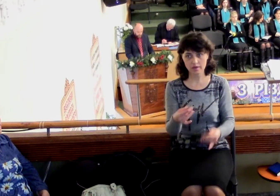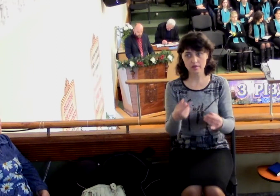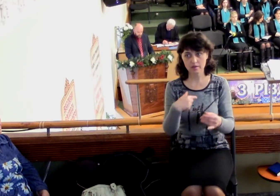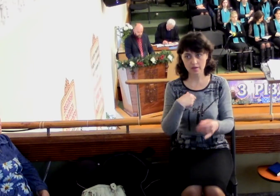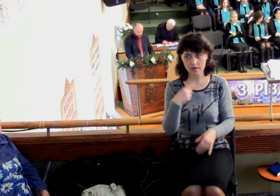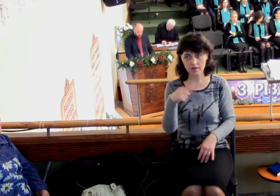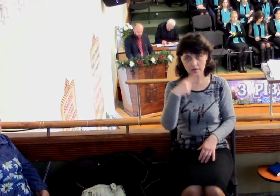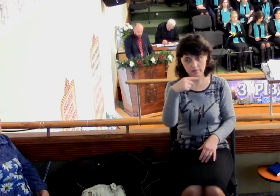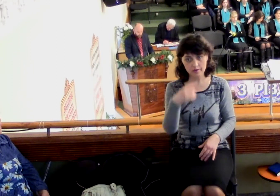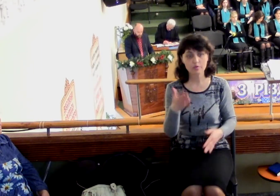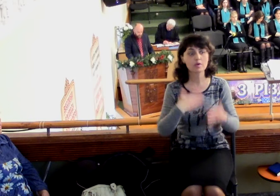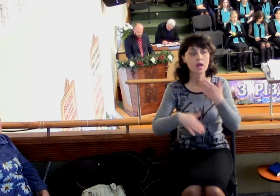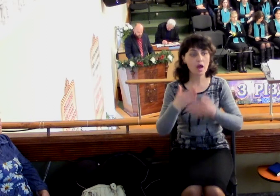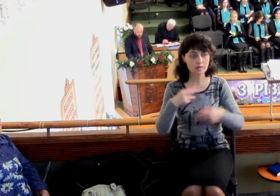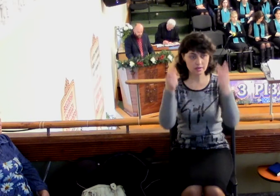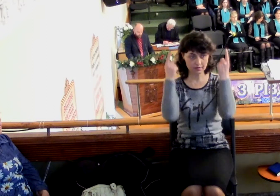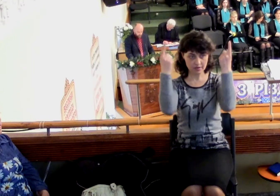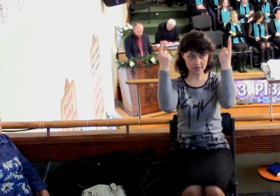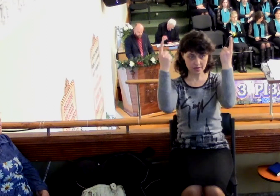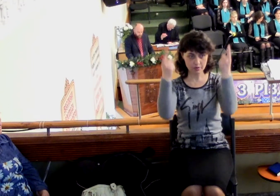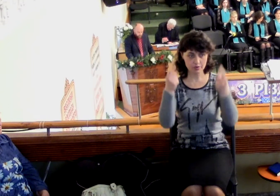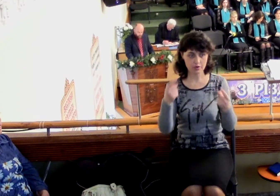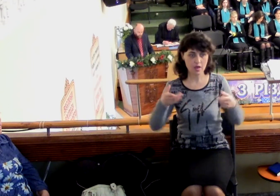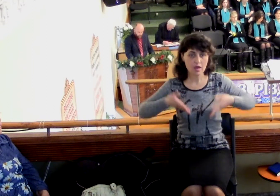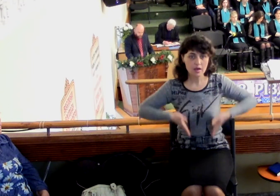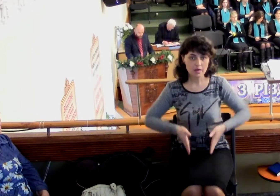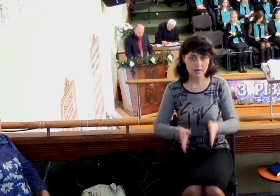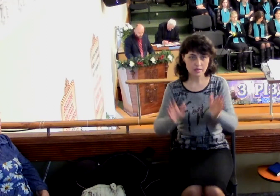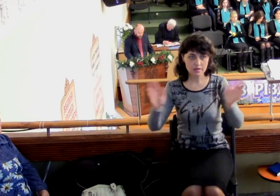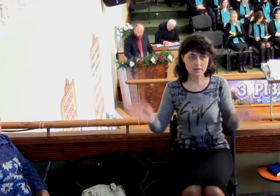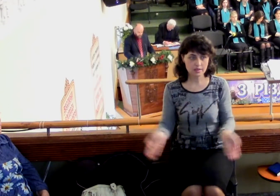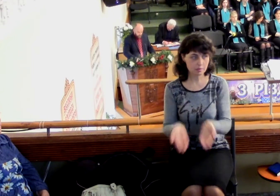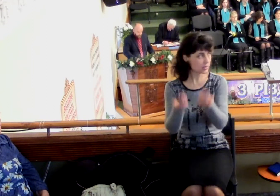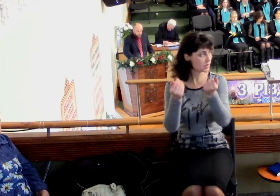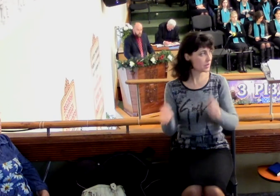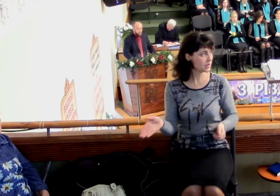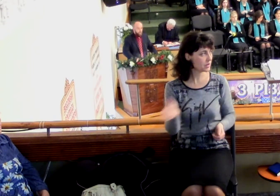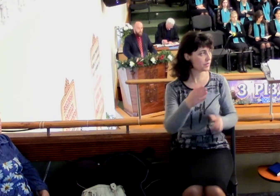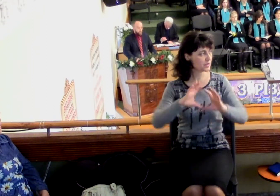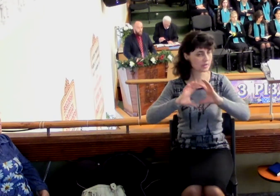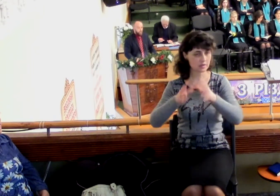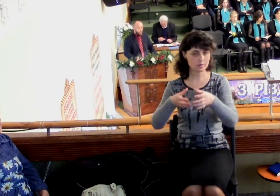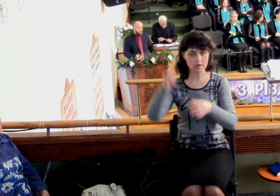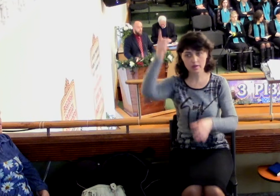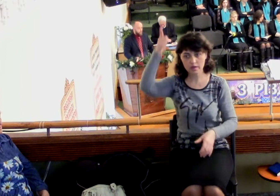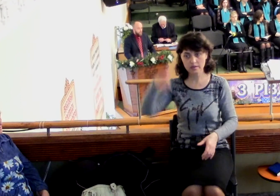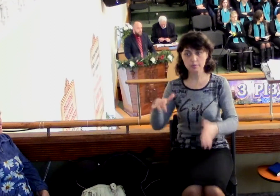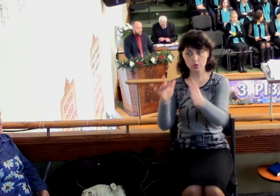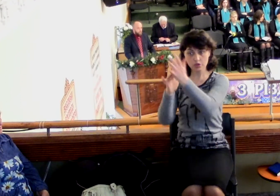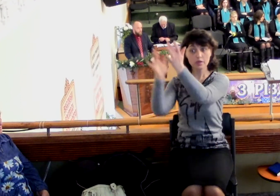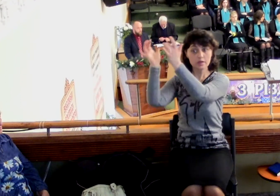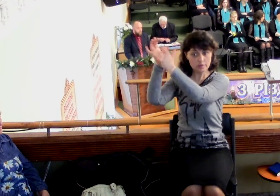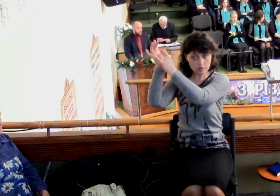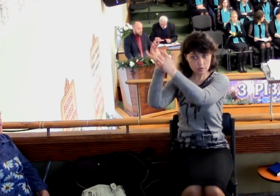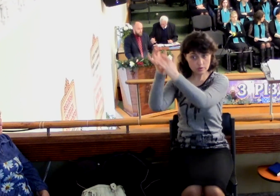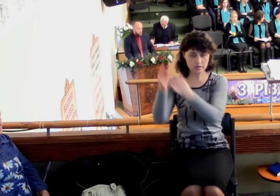Давидовом Спаситель, который есть Христос Господь». Ибо ныне в городе Давидовом